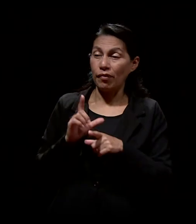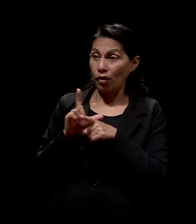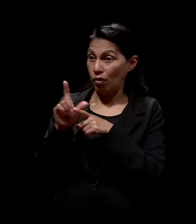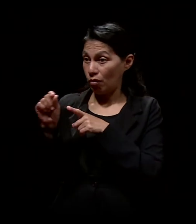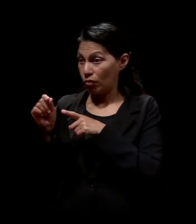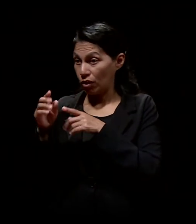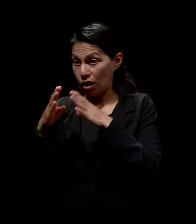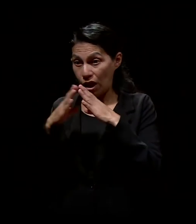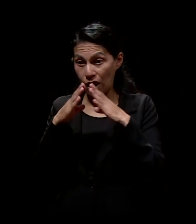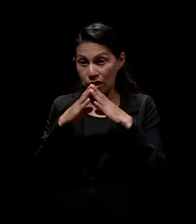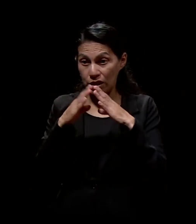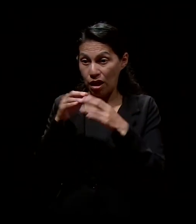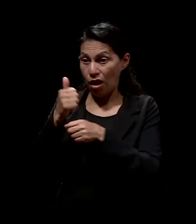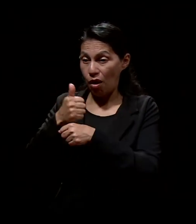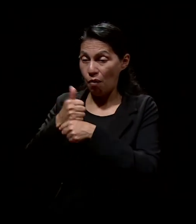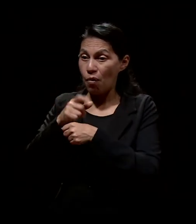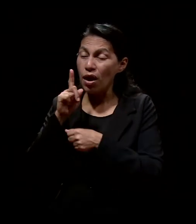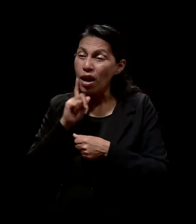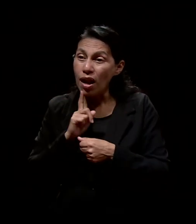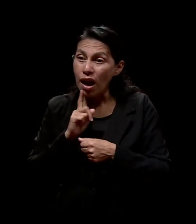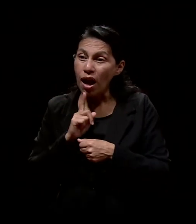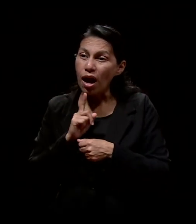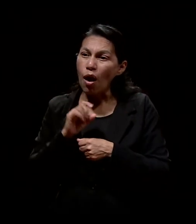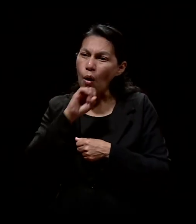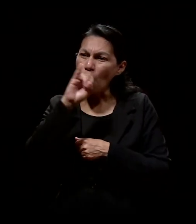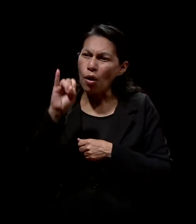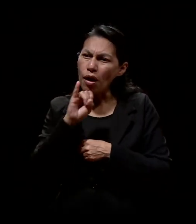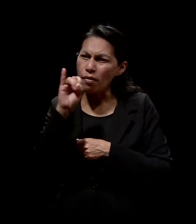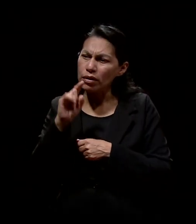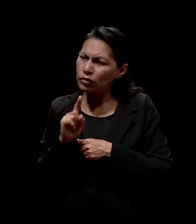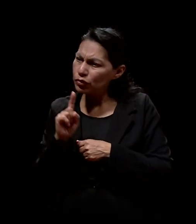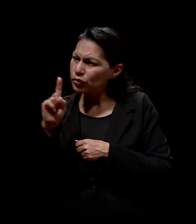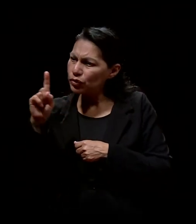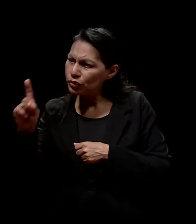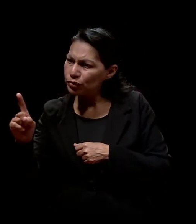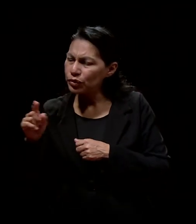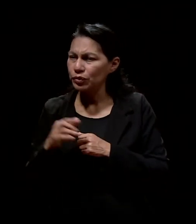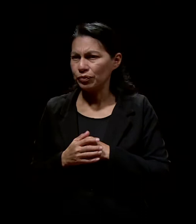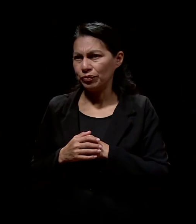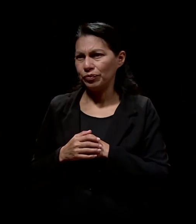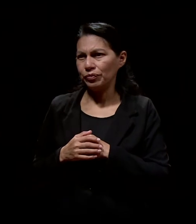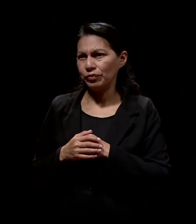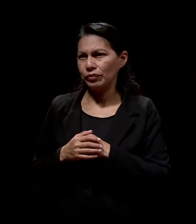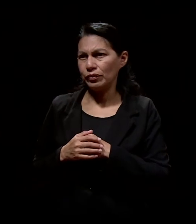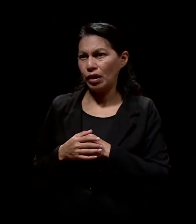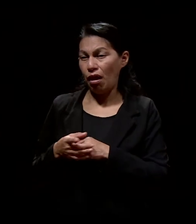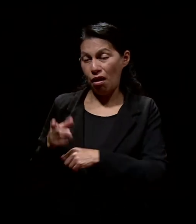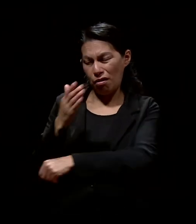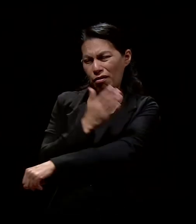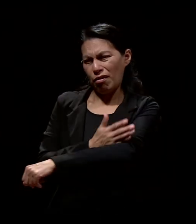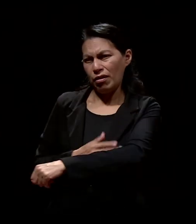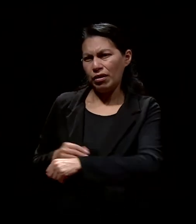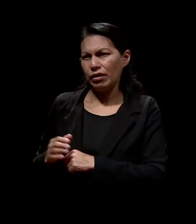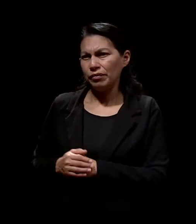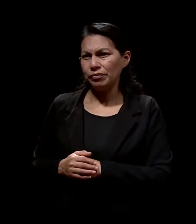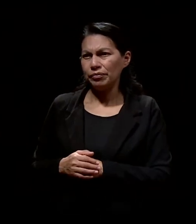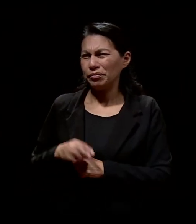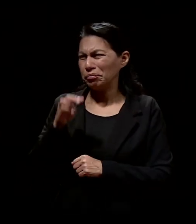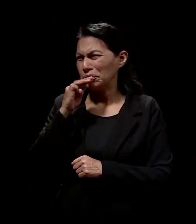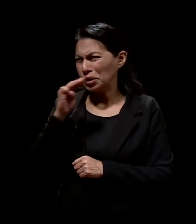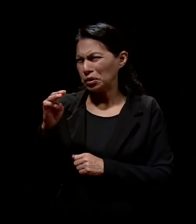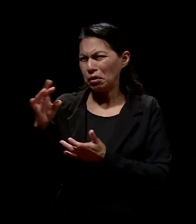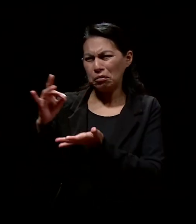otro día y nada. Fuimos a la casa de mi abuela, recuerdo que era un día jueves, y ese día en la tarde que fuimos a